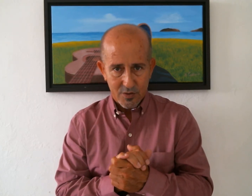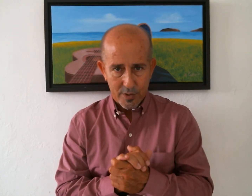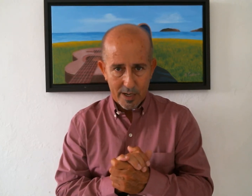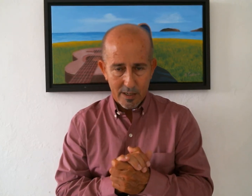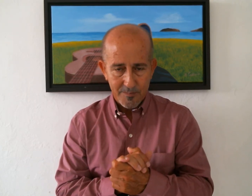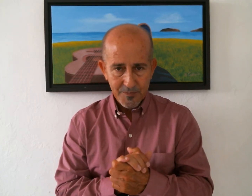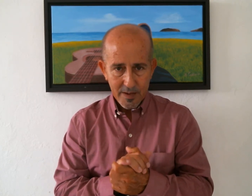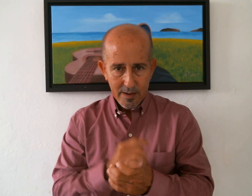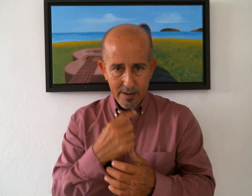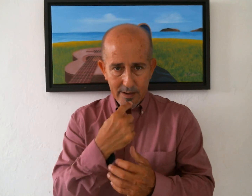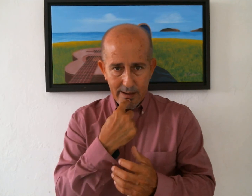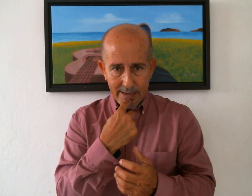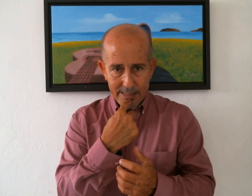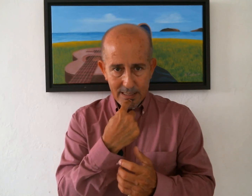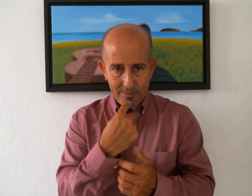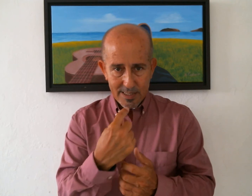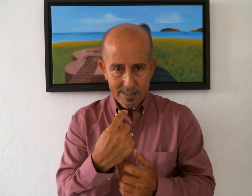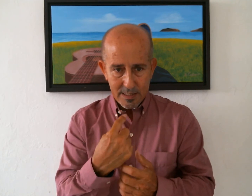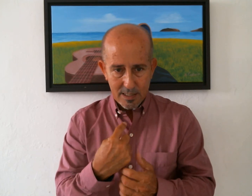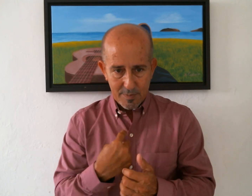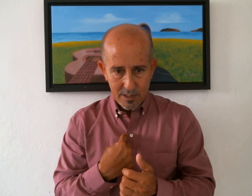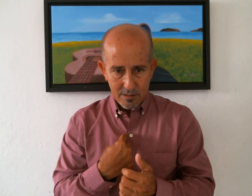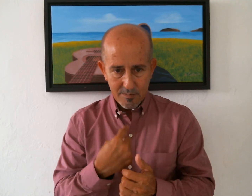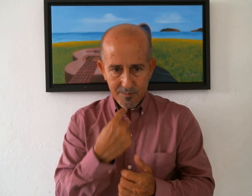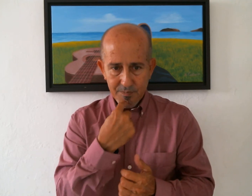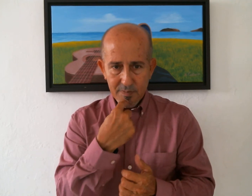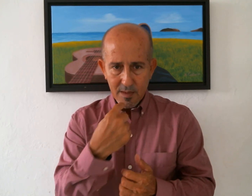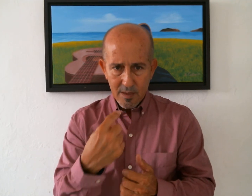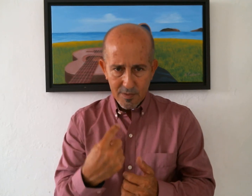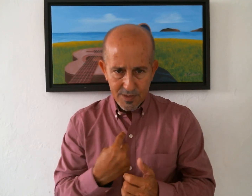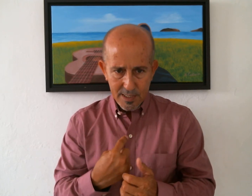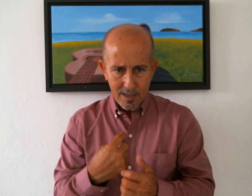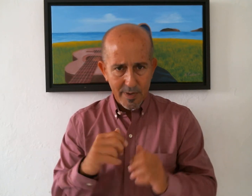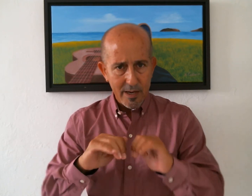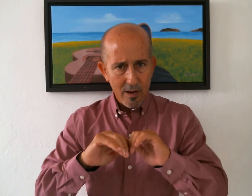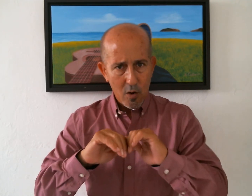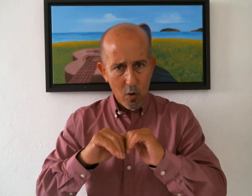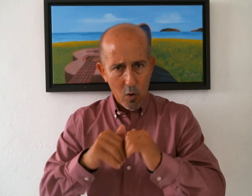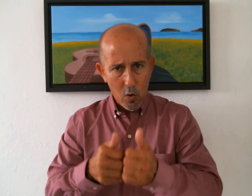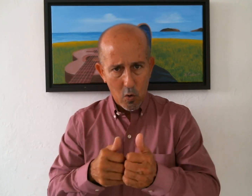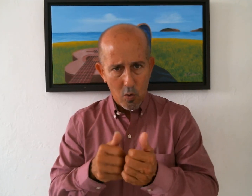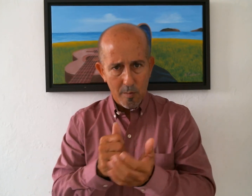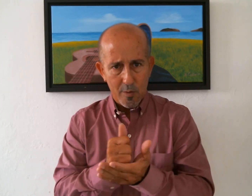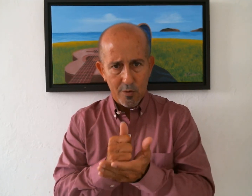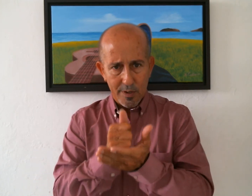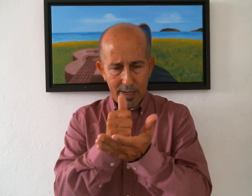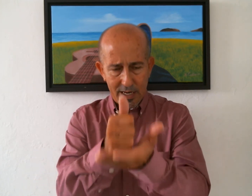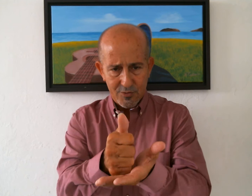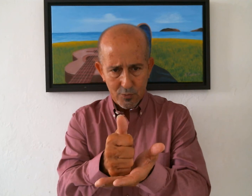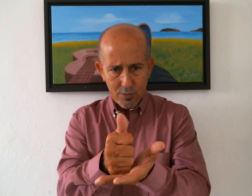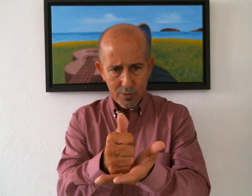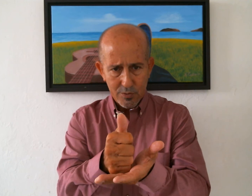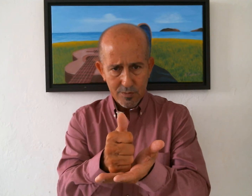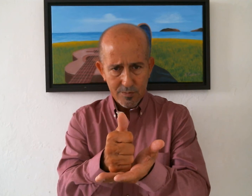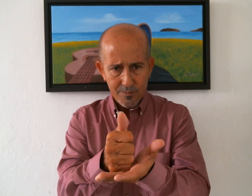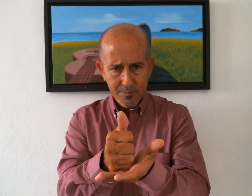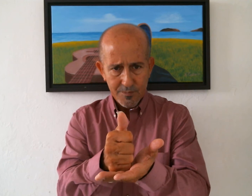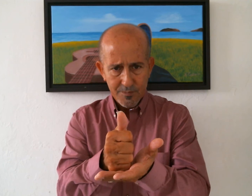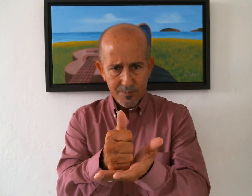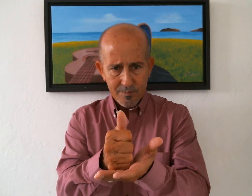direccional, ¿a quién le va a decir a mí? Dígame cómo le ayudo. Vamos